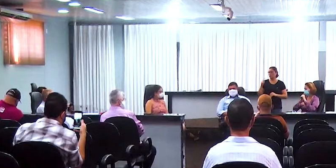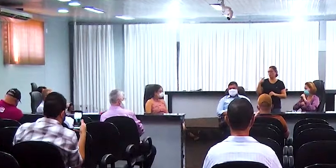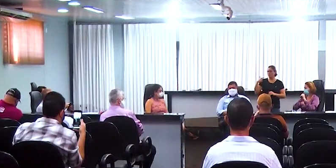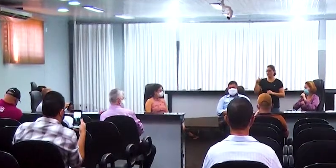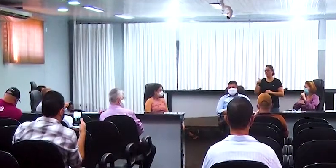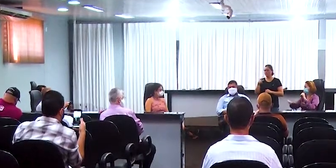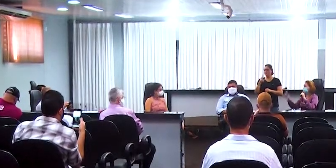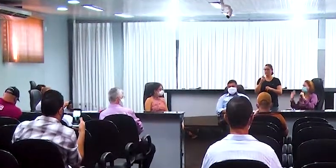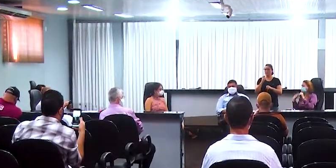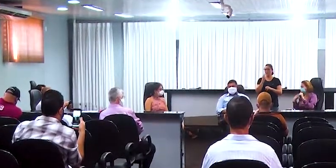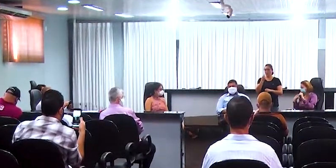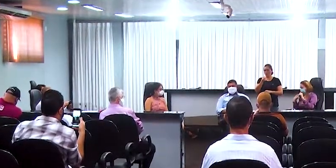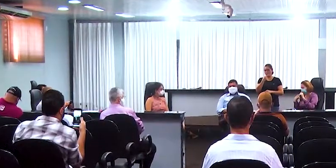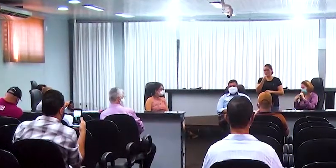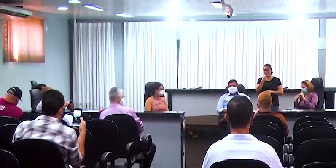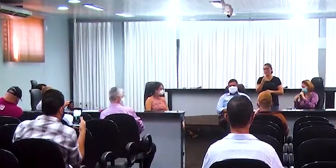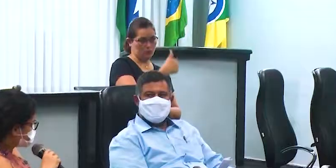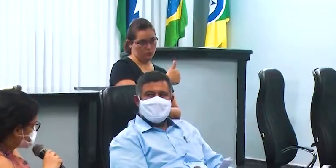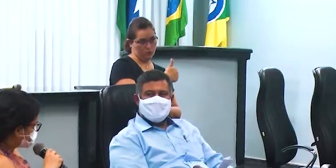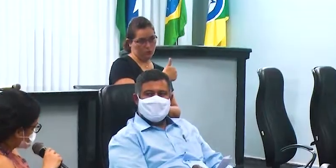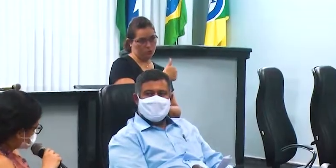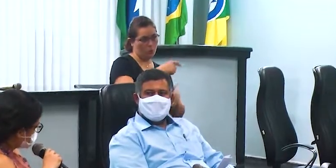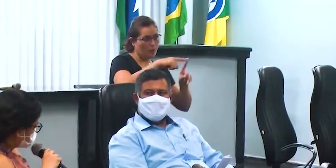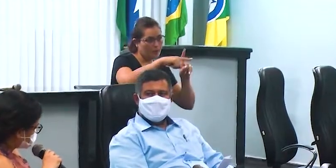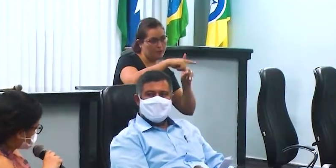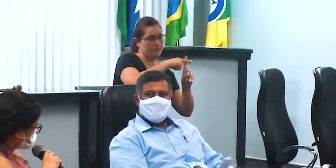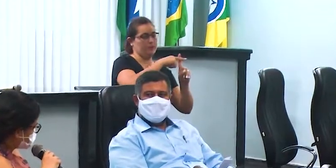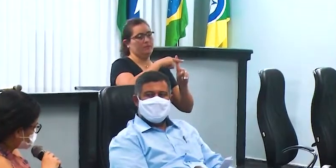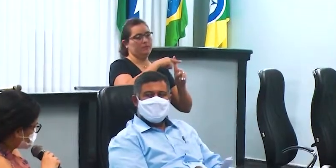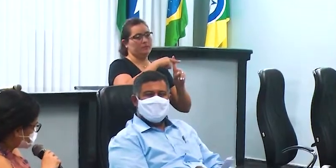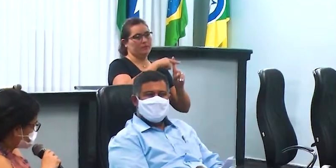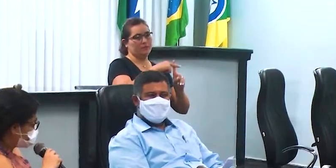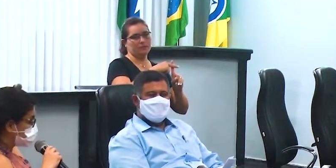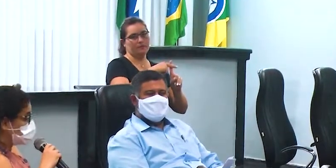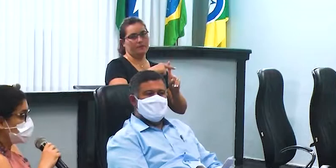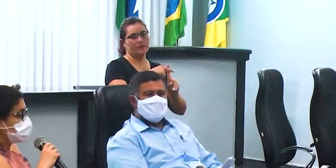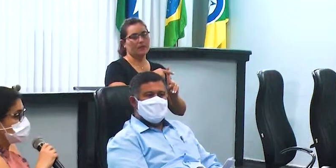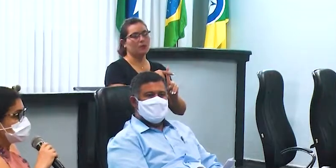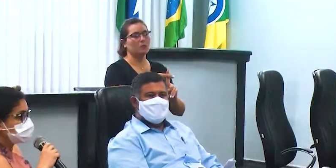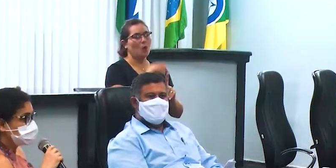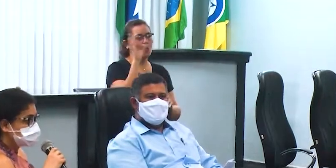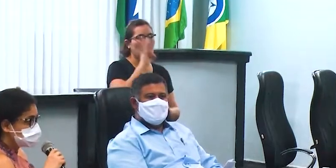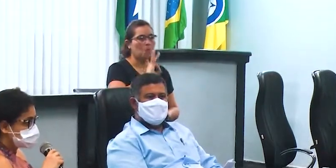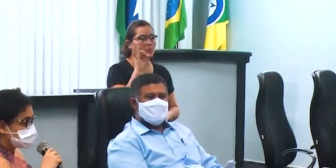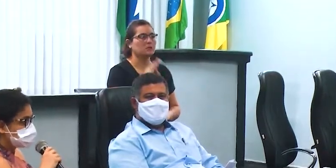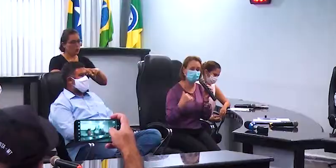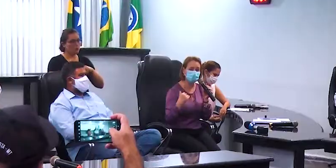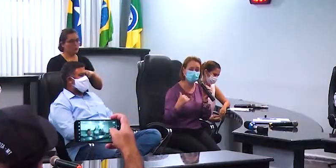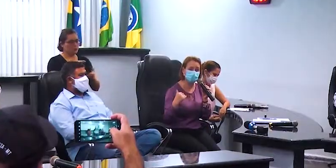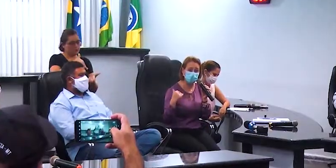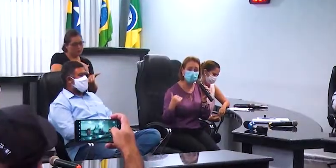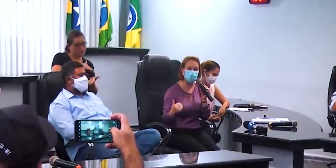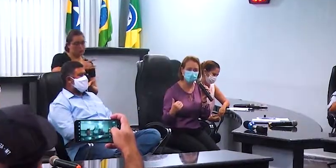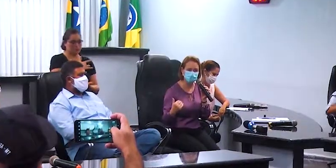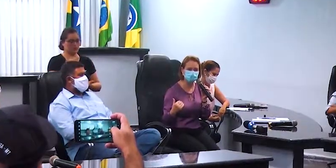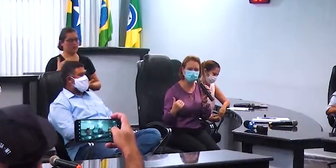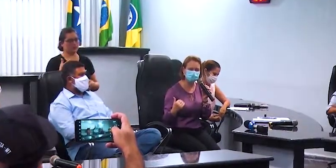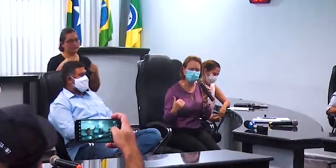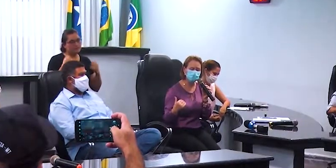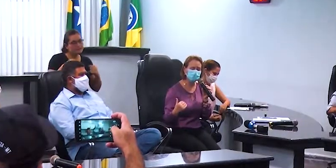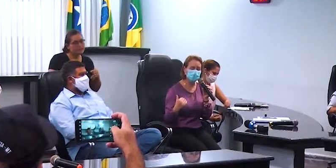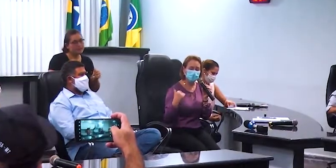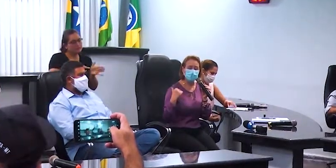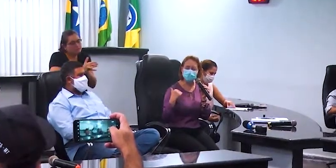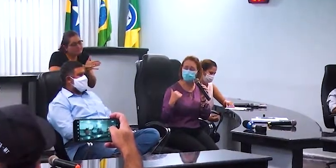Na manhã de quinta-feira do dia 4, foi realizado na Câmara Municipal de Rolim de Moura uma coletiva de